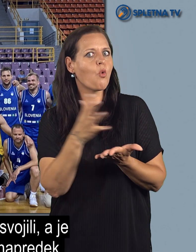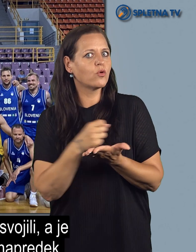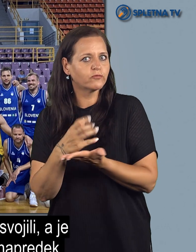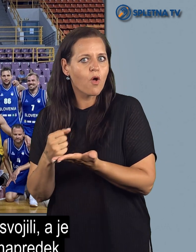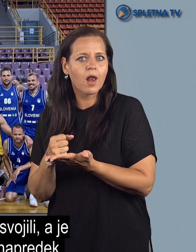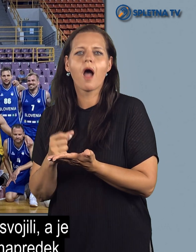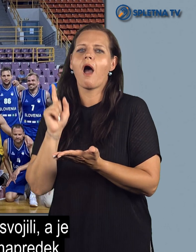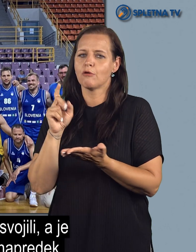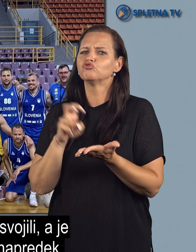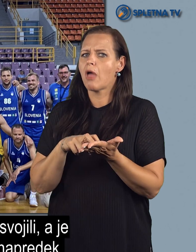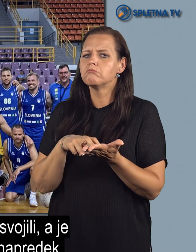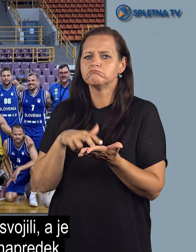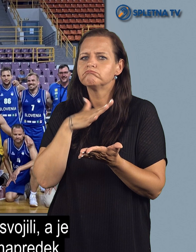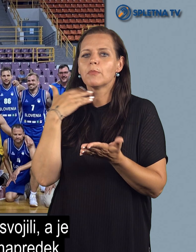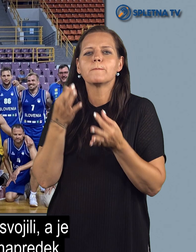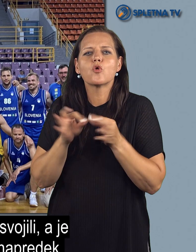za napredek.